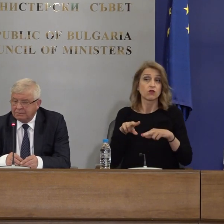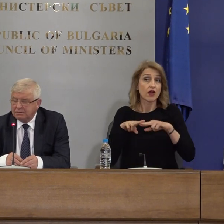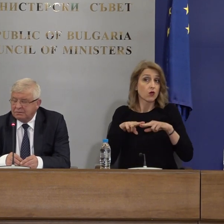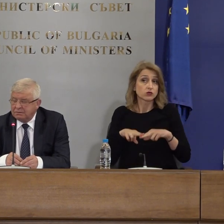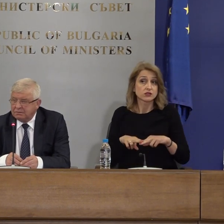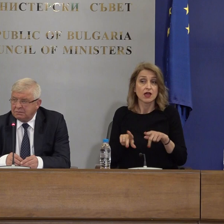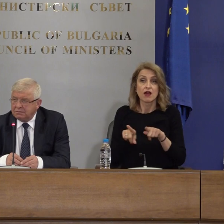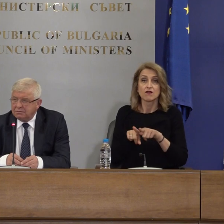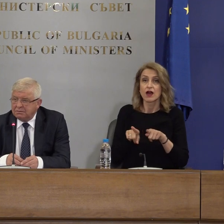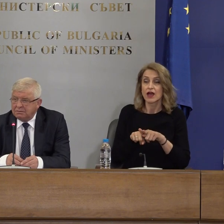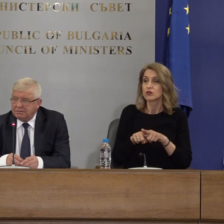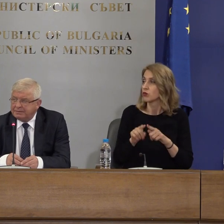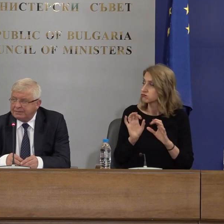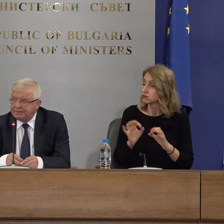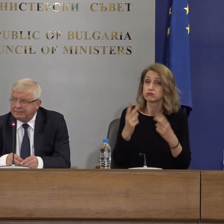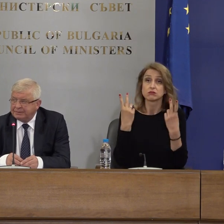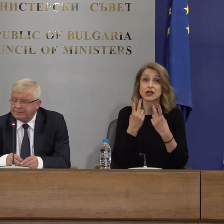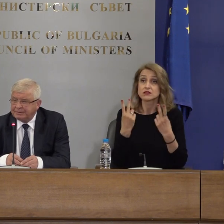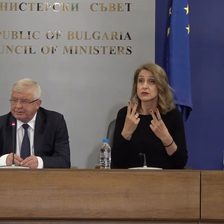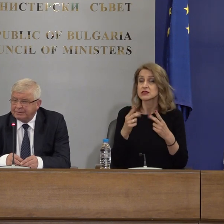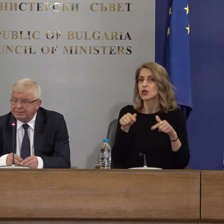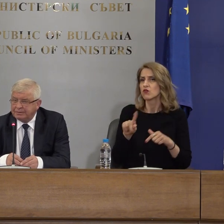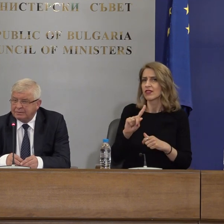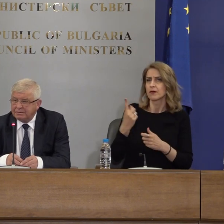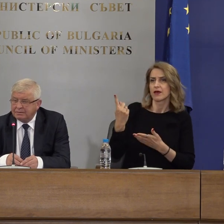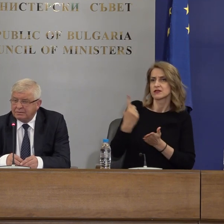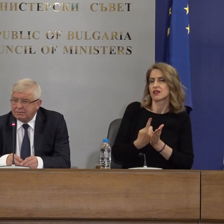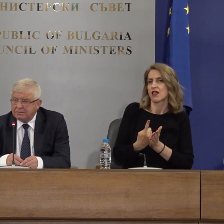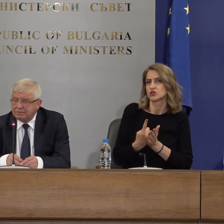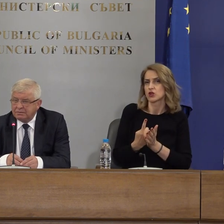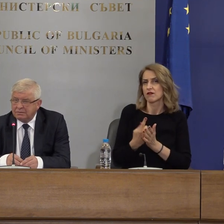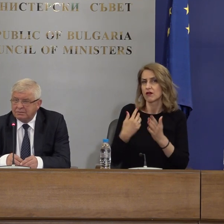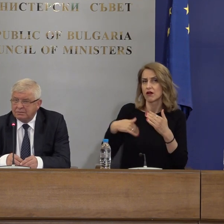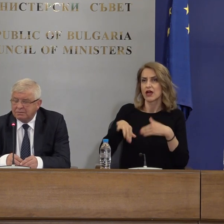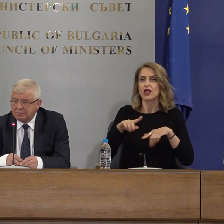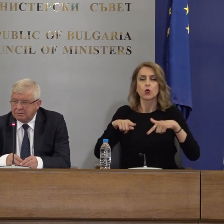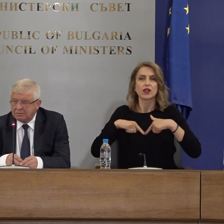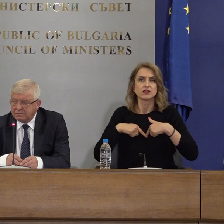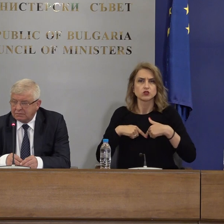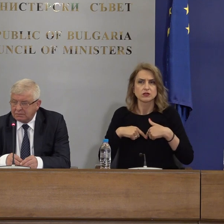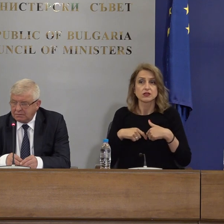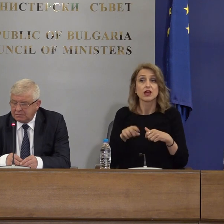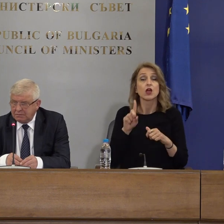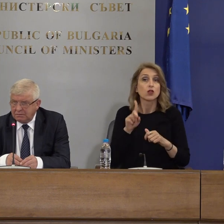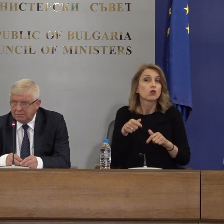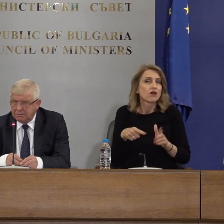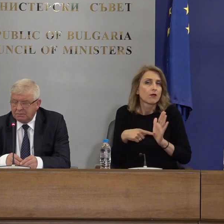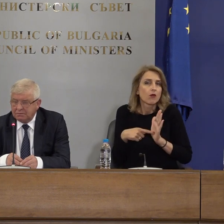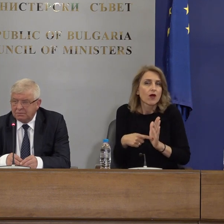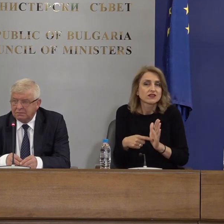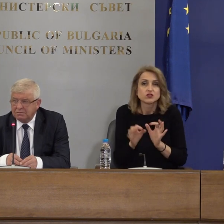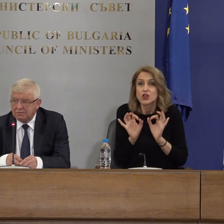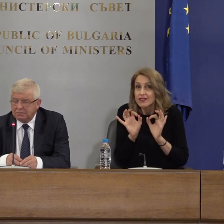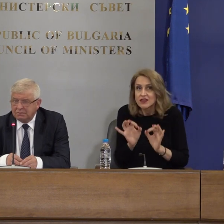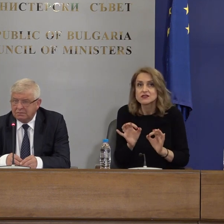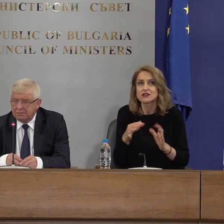като един репер, така. Разбира се, той не ни задължава едва ли не юридически по някакъв начин, но е показател, че нещата